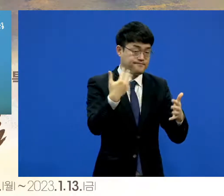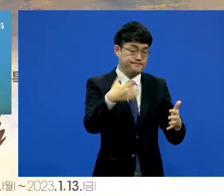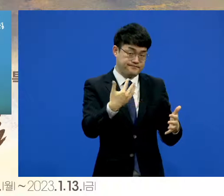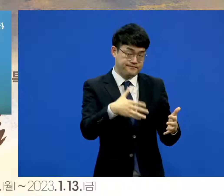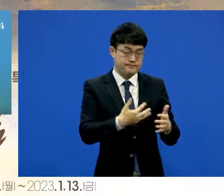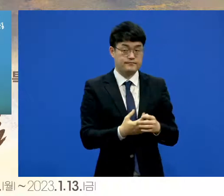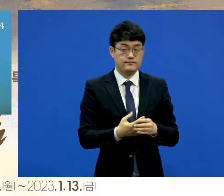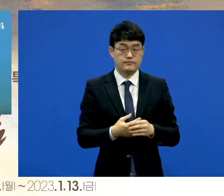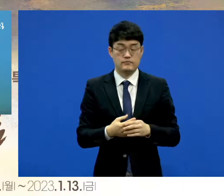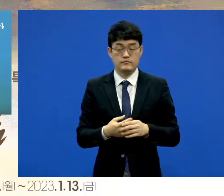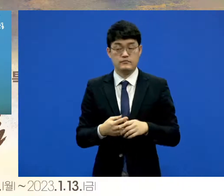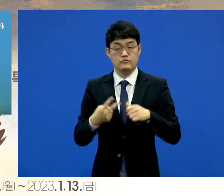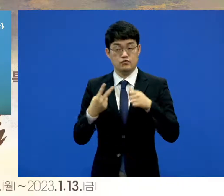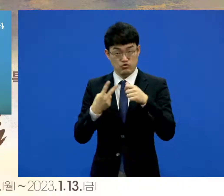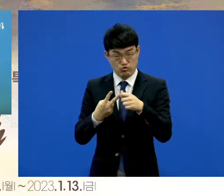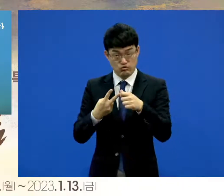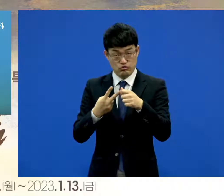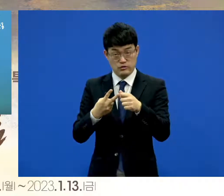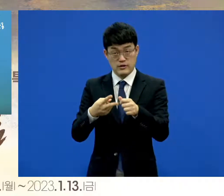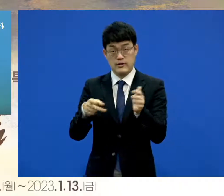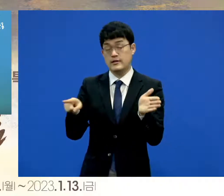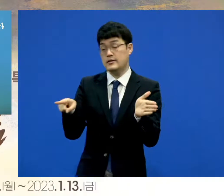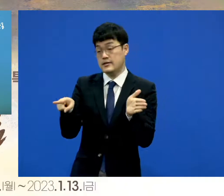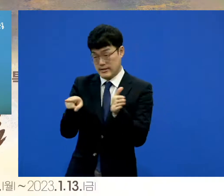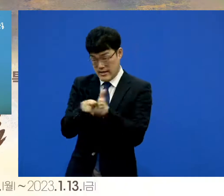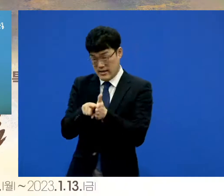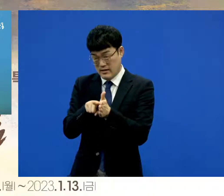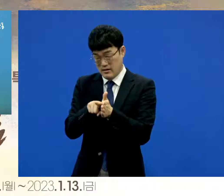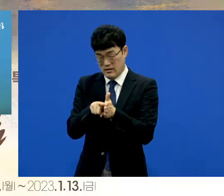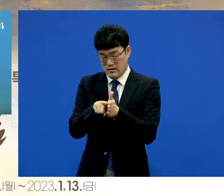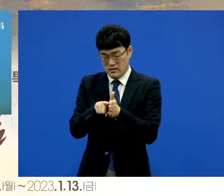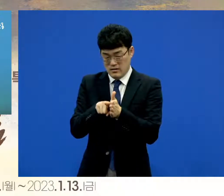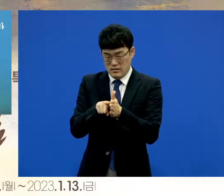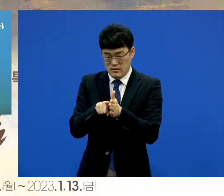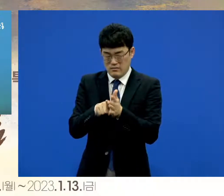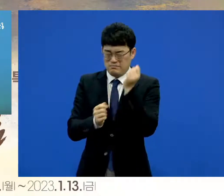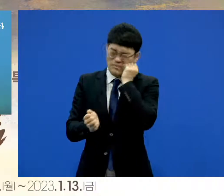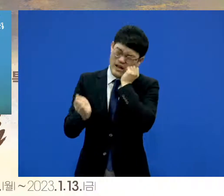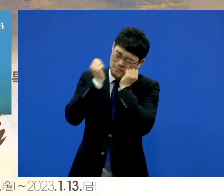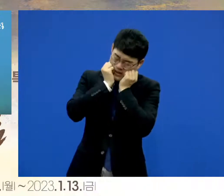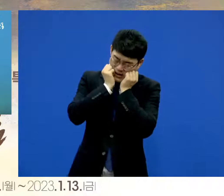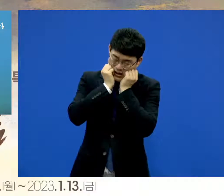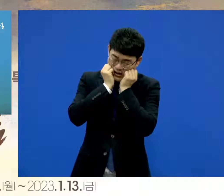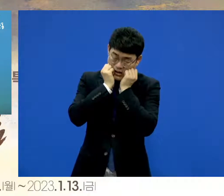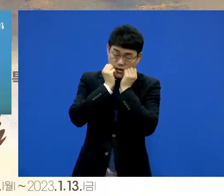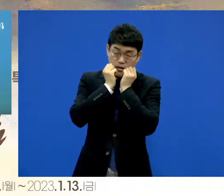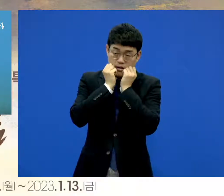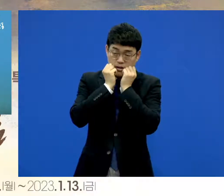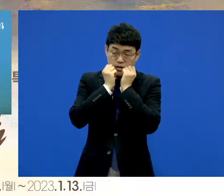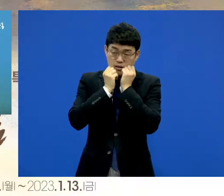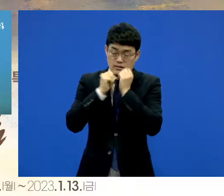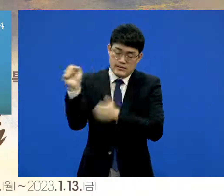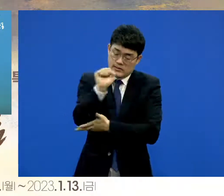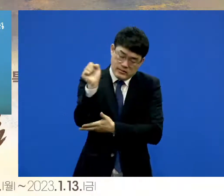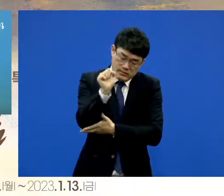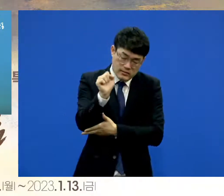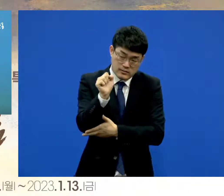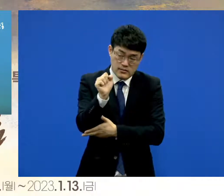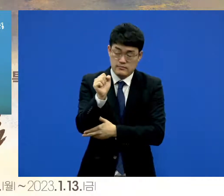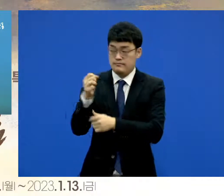또 하나는 신앙이 뒤틀려져 있는 단계. 또 하나는 제자리로